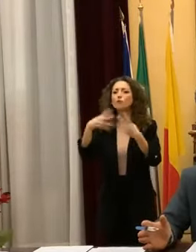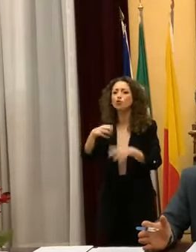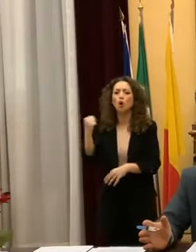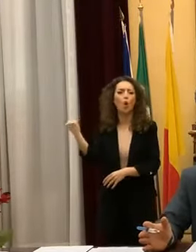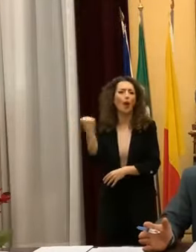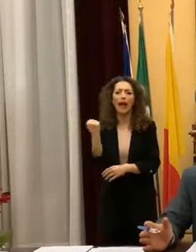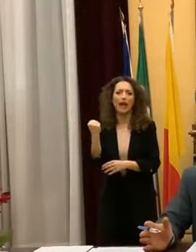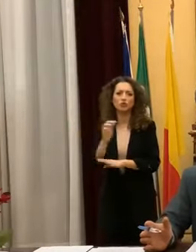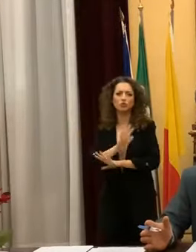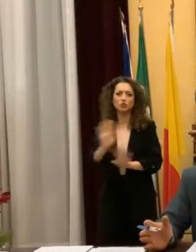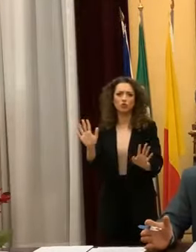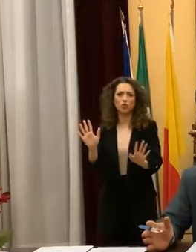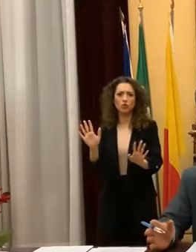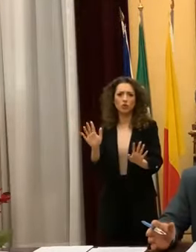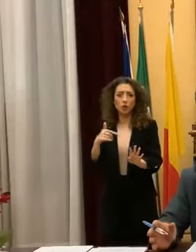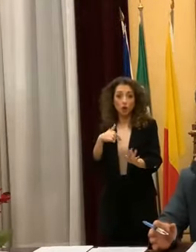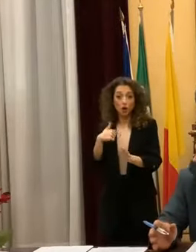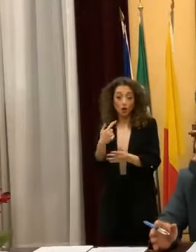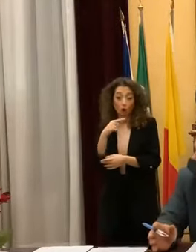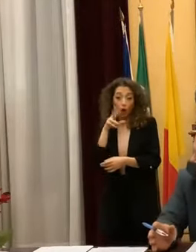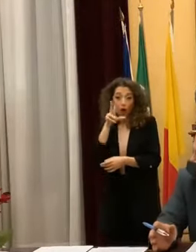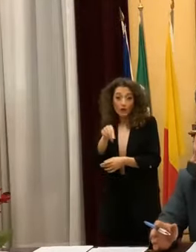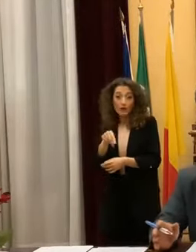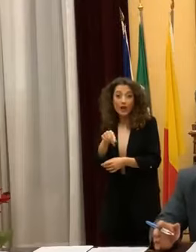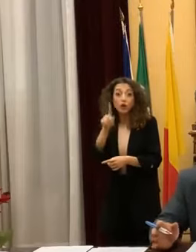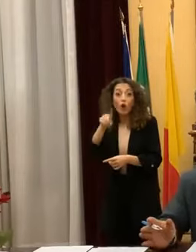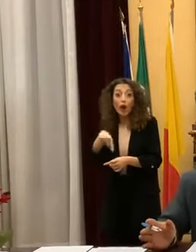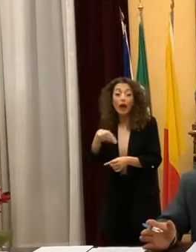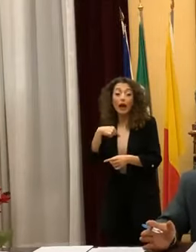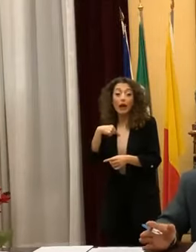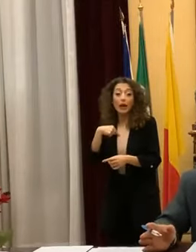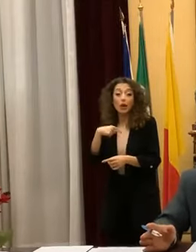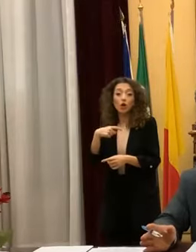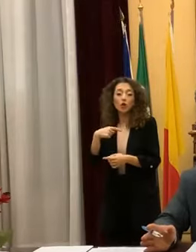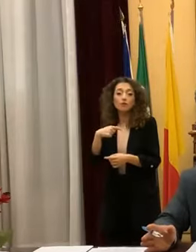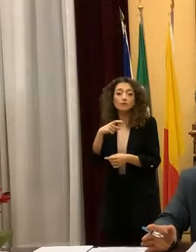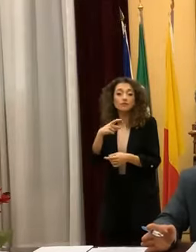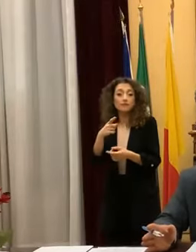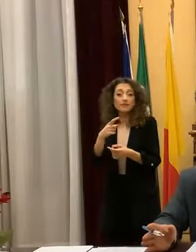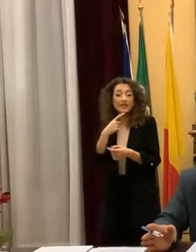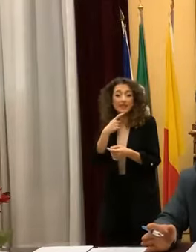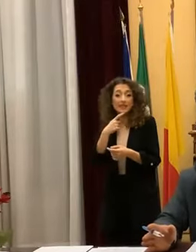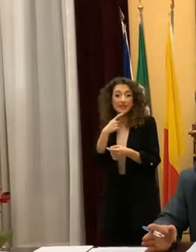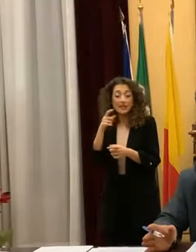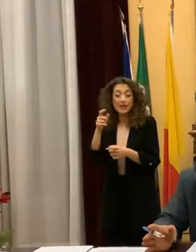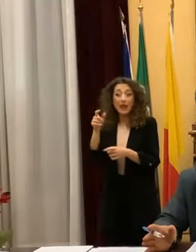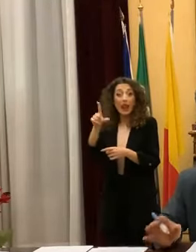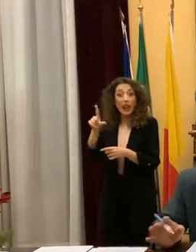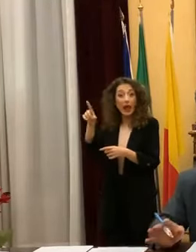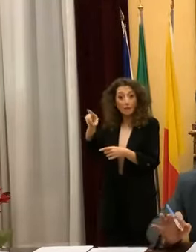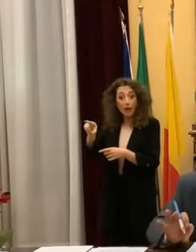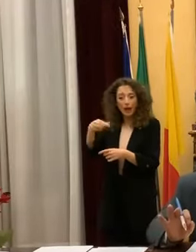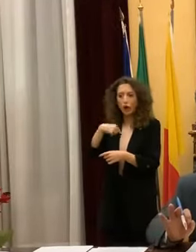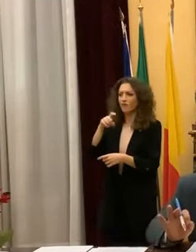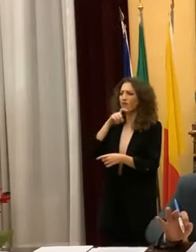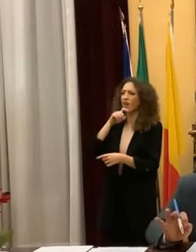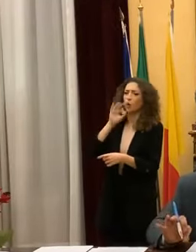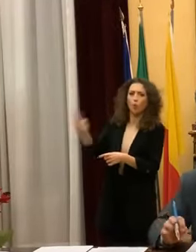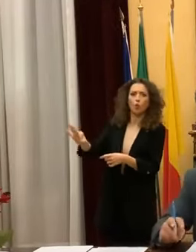quando io mi sono permesso di mandare a fanculo il buon Lapaglia, era il 16